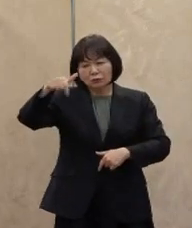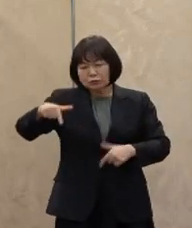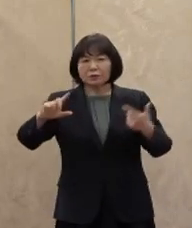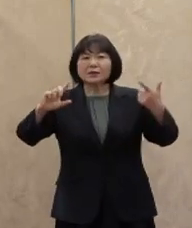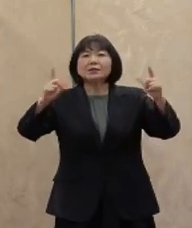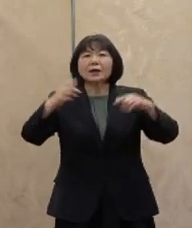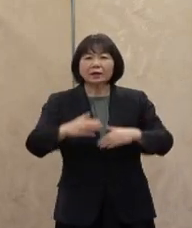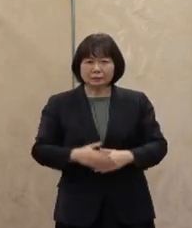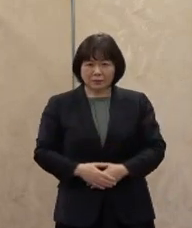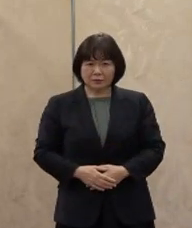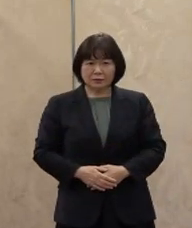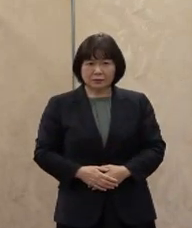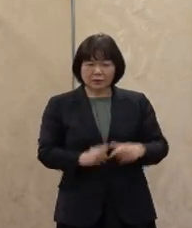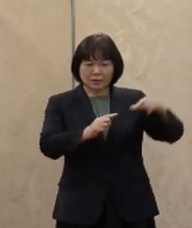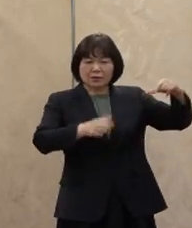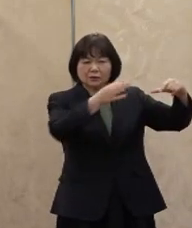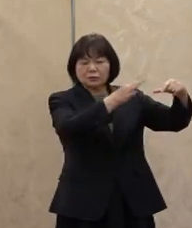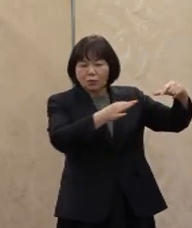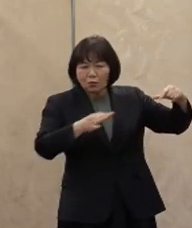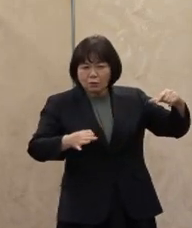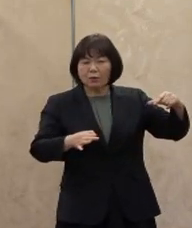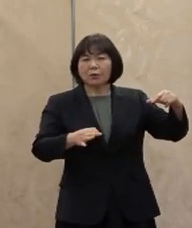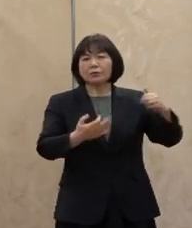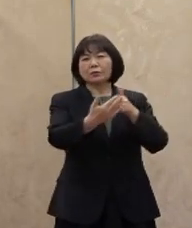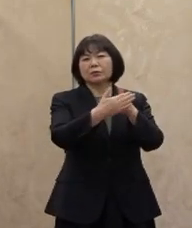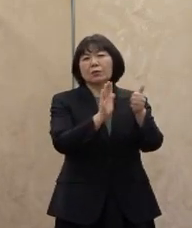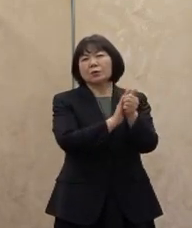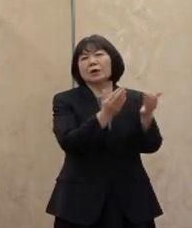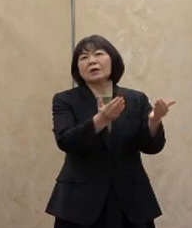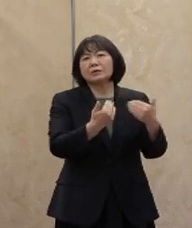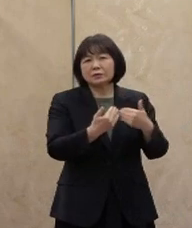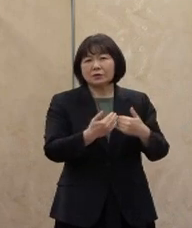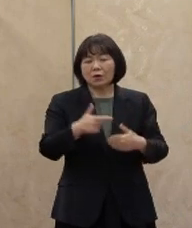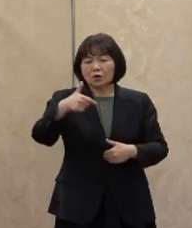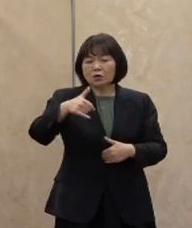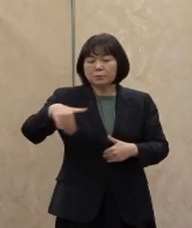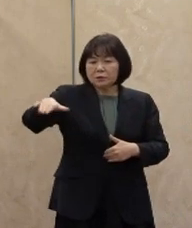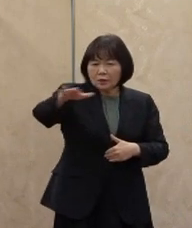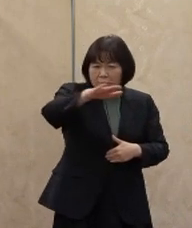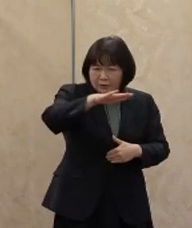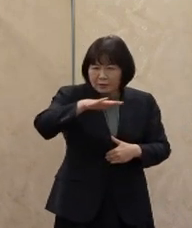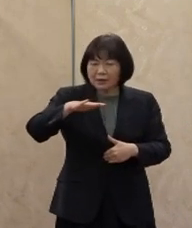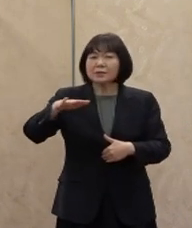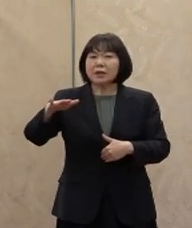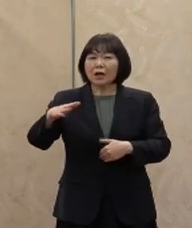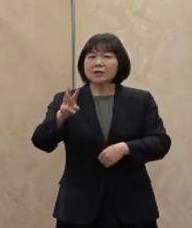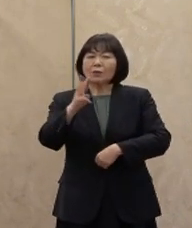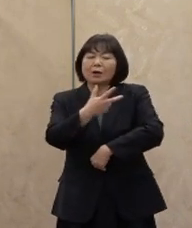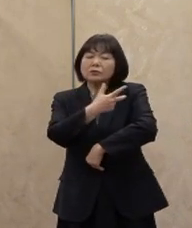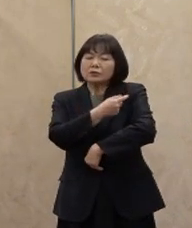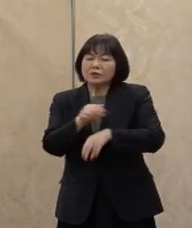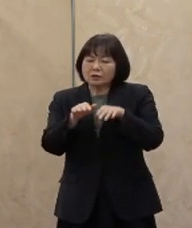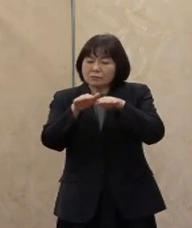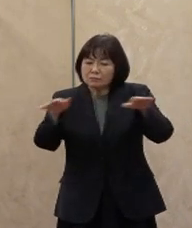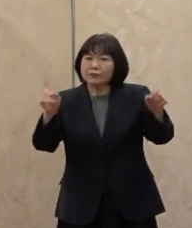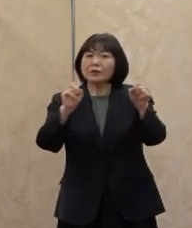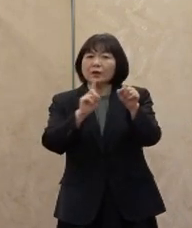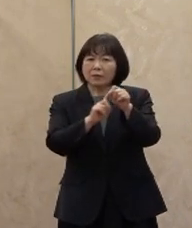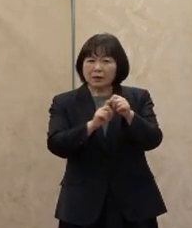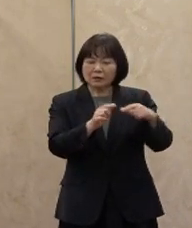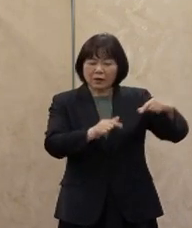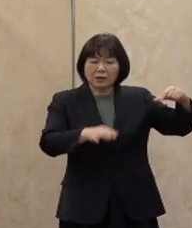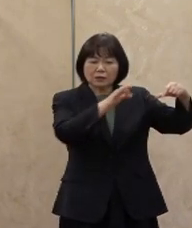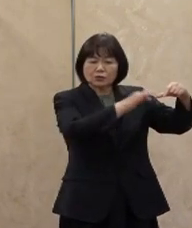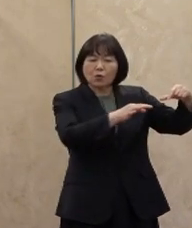ので、市町村との協力が必要になってくると、円滑に府民の皆さんにワクチンが広く行き渡るためには市町村と大阪府が